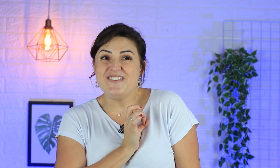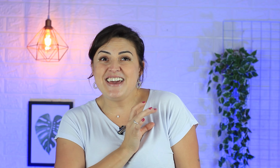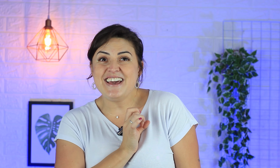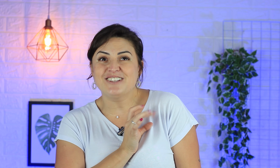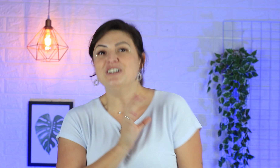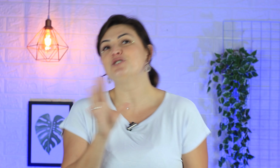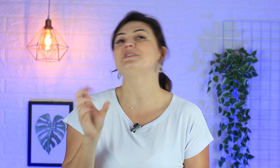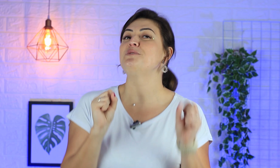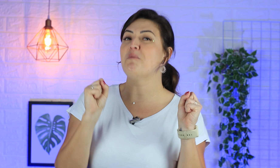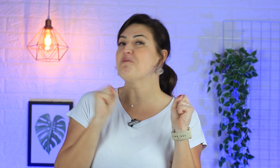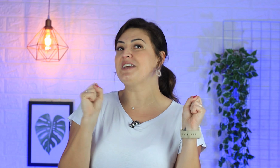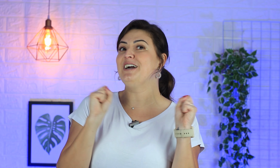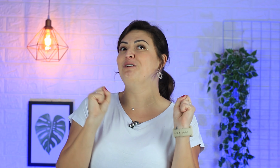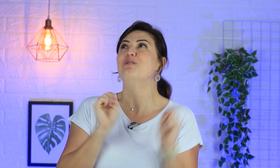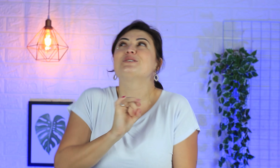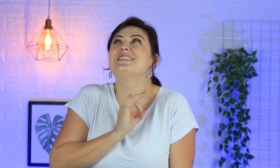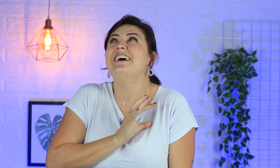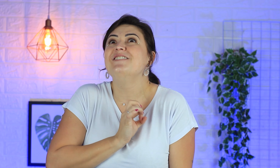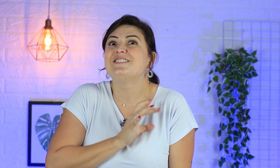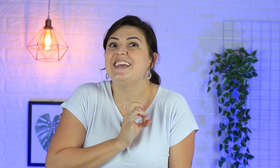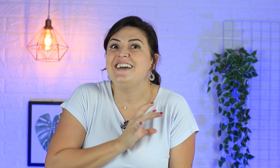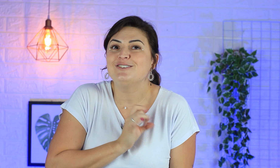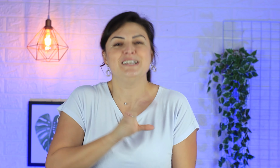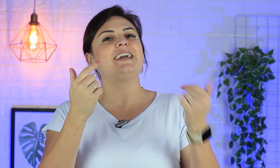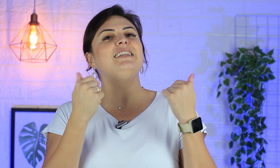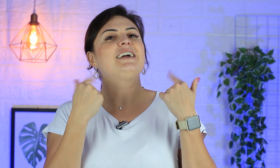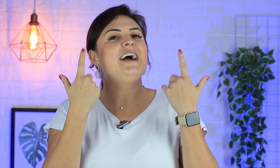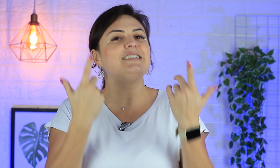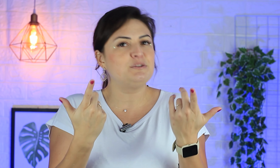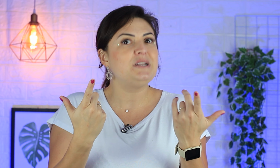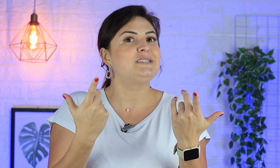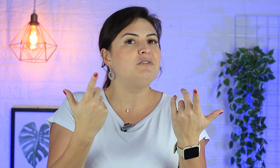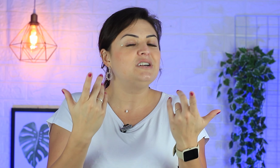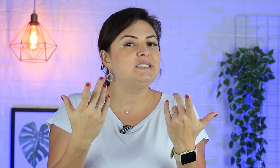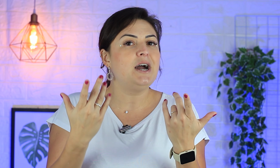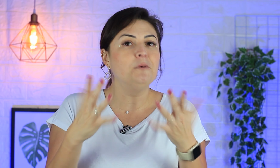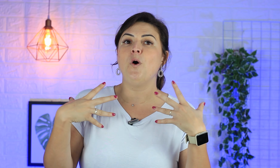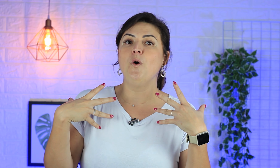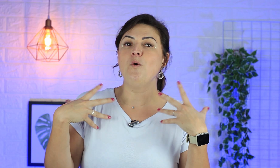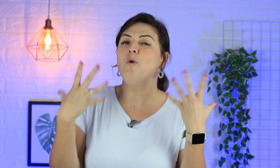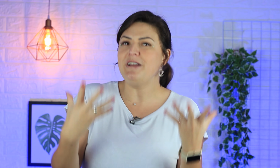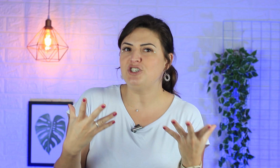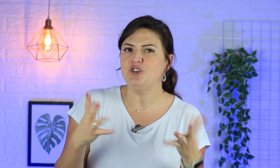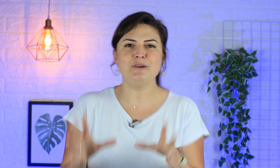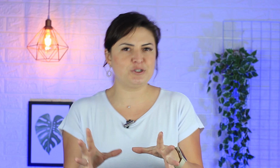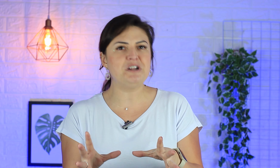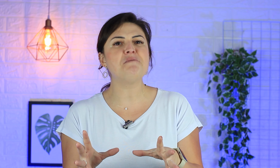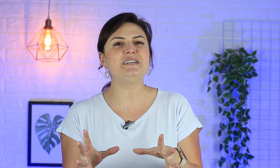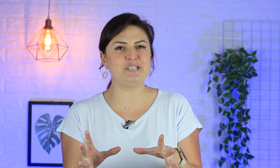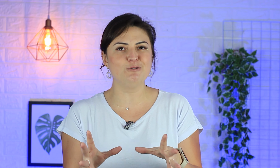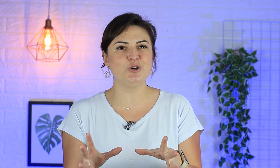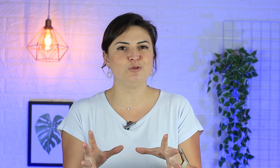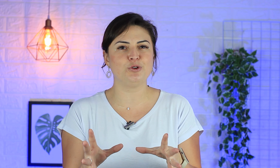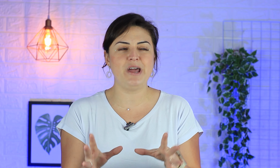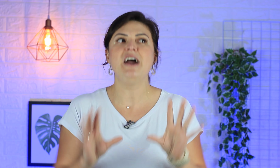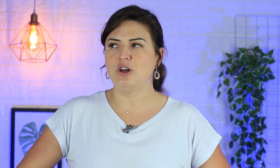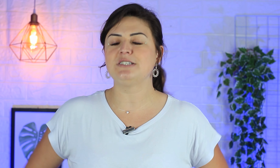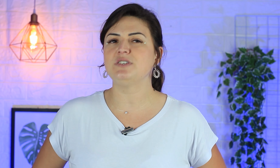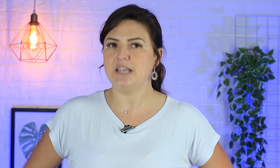que medo. Tipo assim, uma montanha russa, ai, meu Deus. É aquela cara de expressão facial com um medinho, mas com a animação junto, né? Agora se você